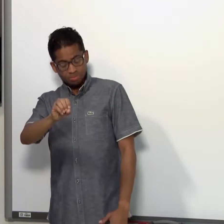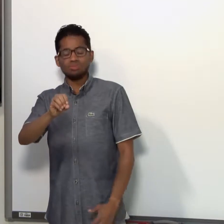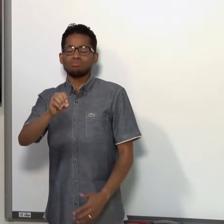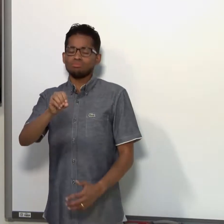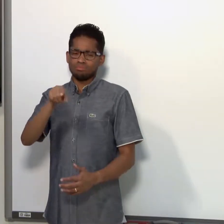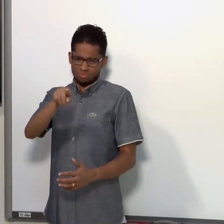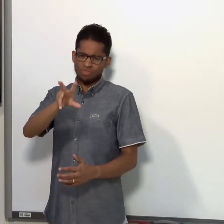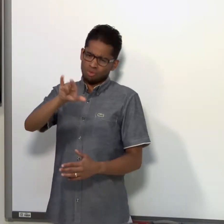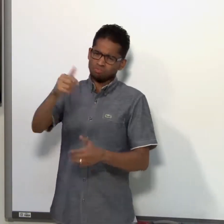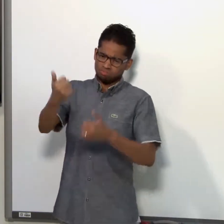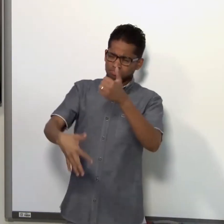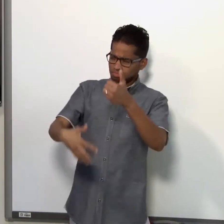para vocês posteriormente.